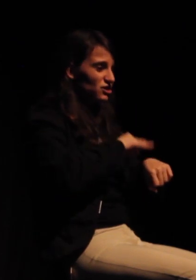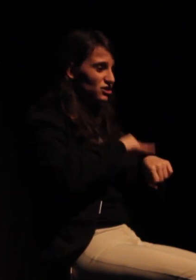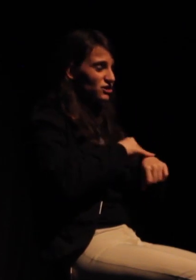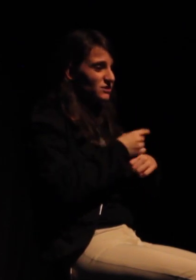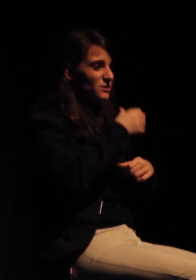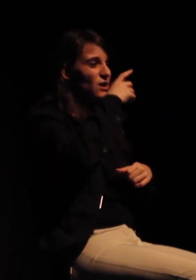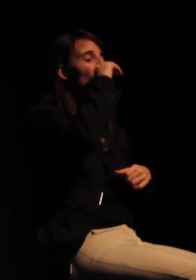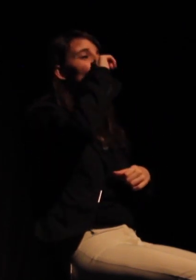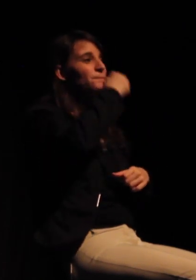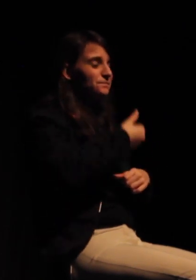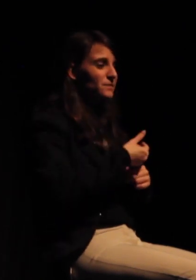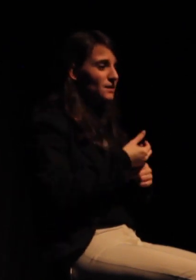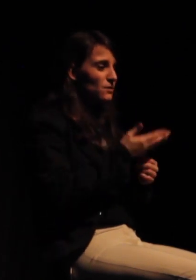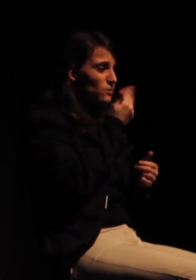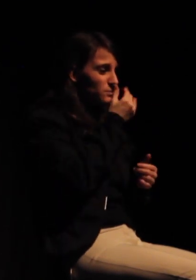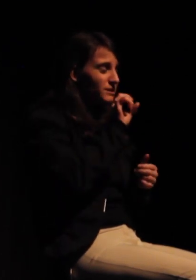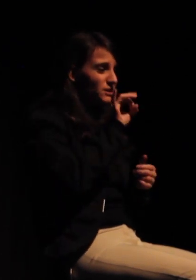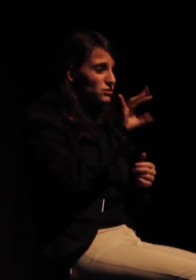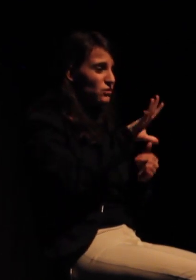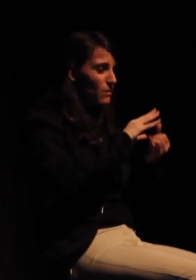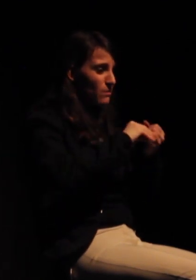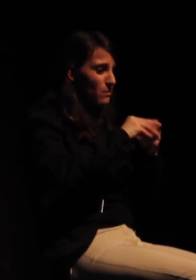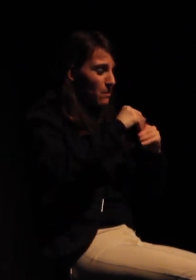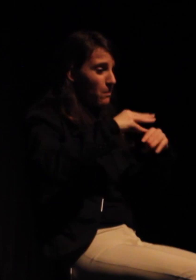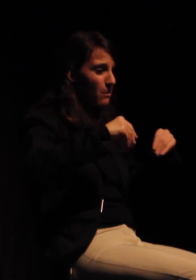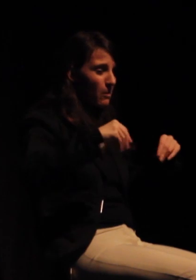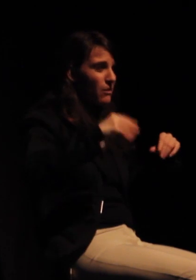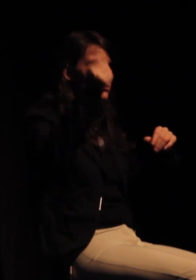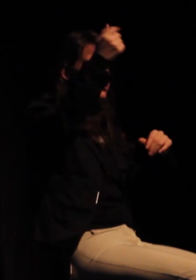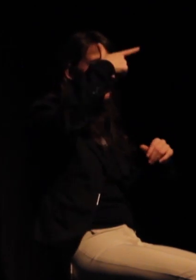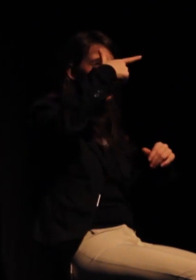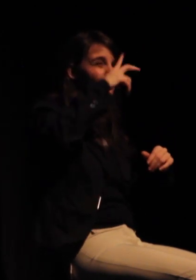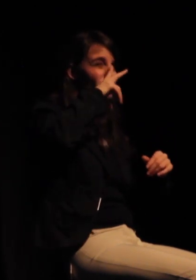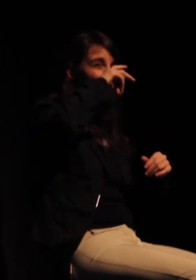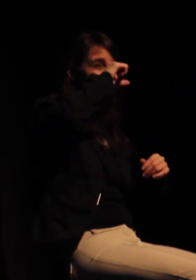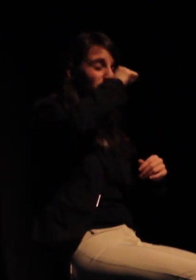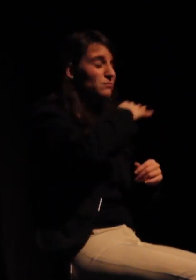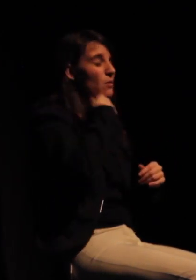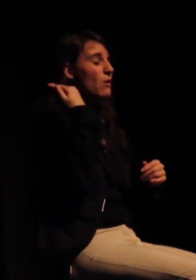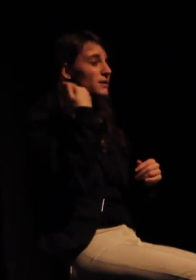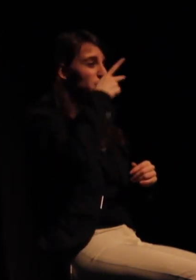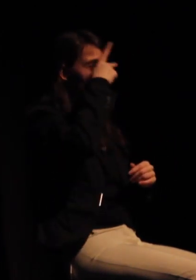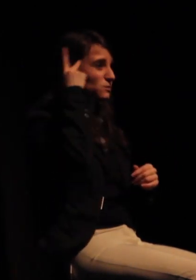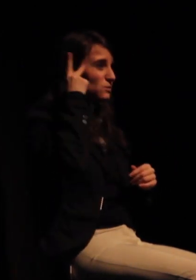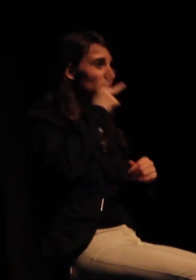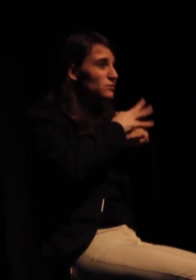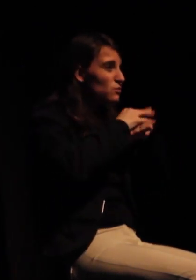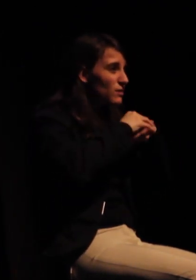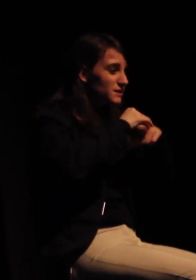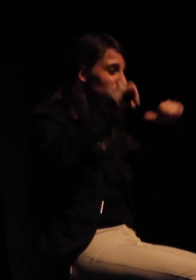A comida é toda industrializada. O sol aquece, aquece, aquece, mata as pessoas e tem doenças as